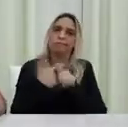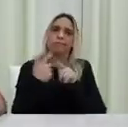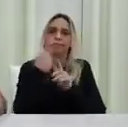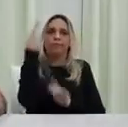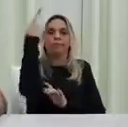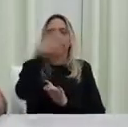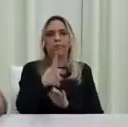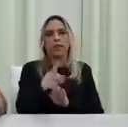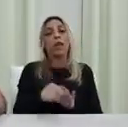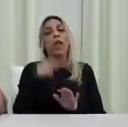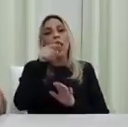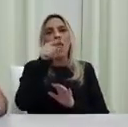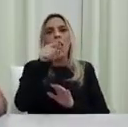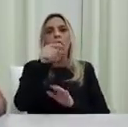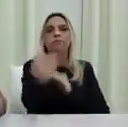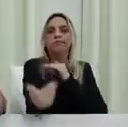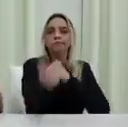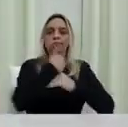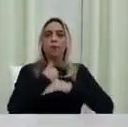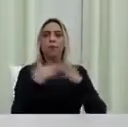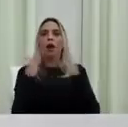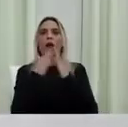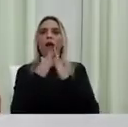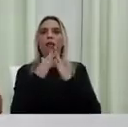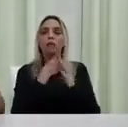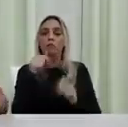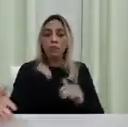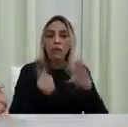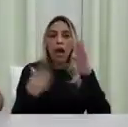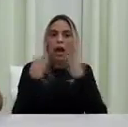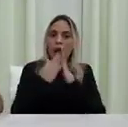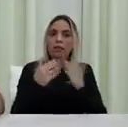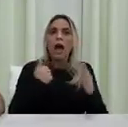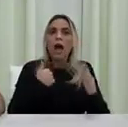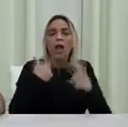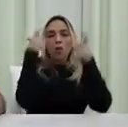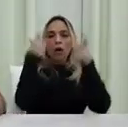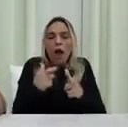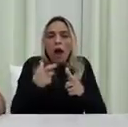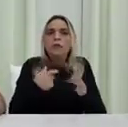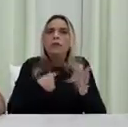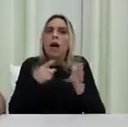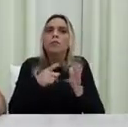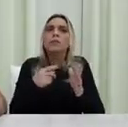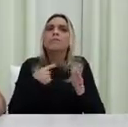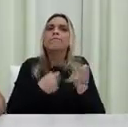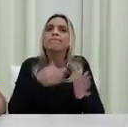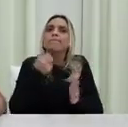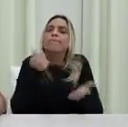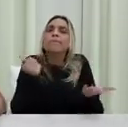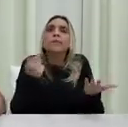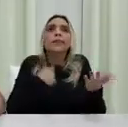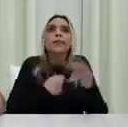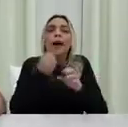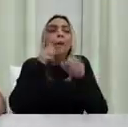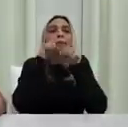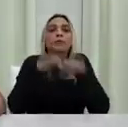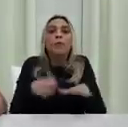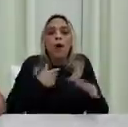dele. A propriedade privada é sagrada. Na Itália é sagrada, no Brasil tem que ser sagrado também. Então o nosso projeto visa o